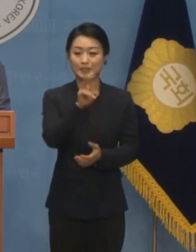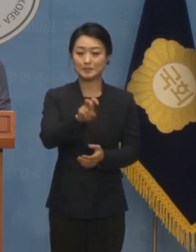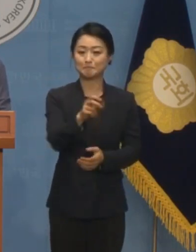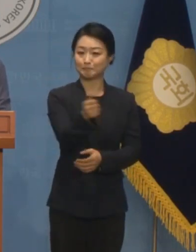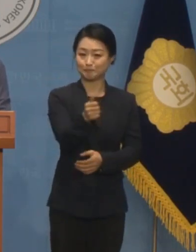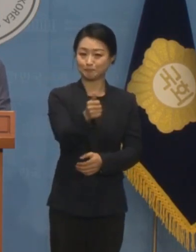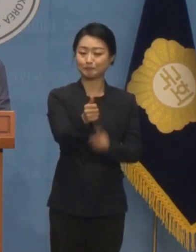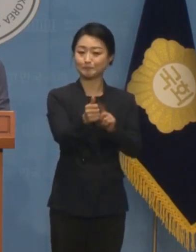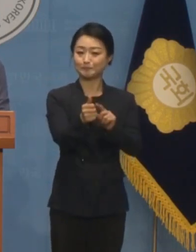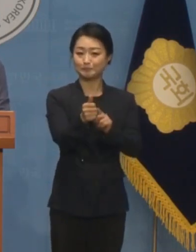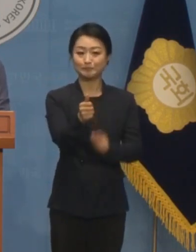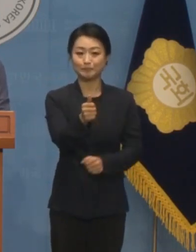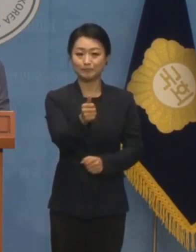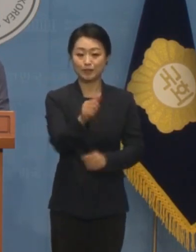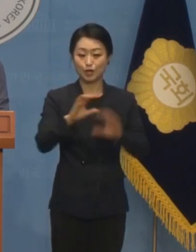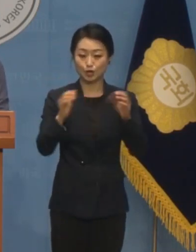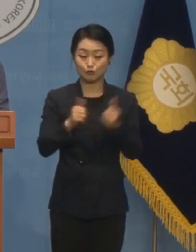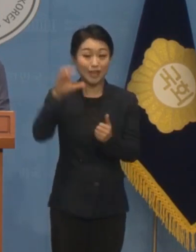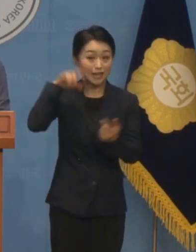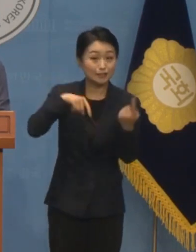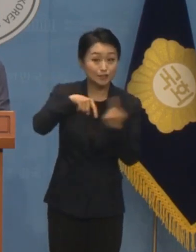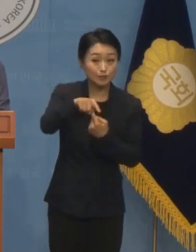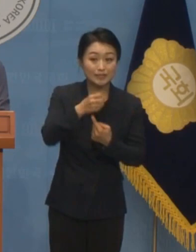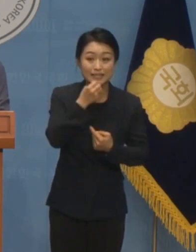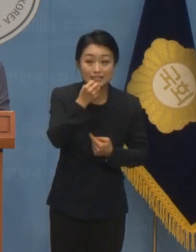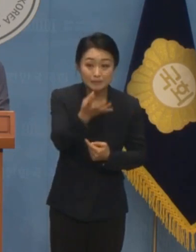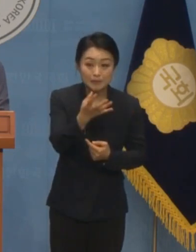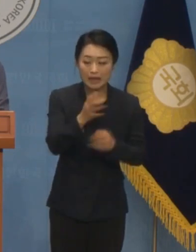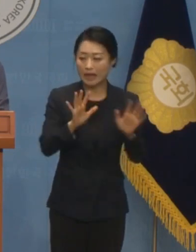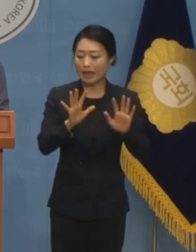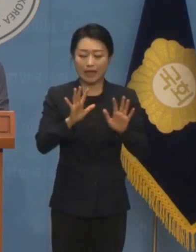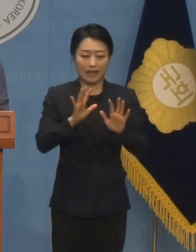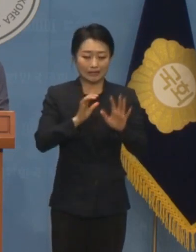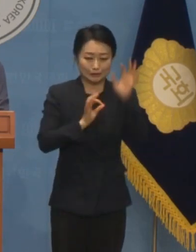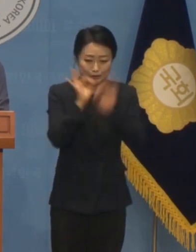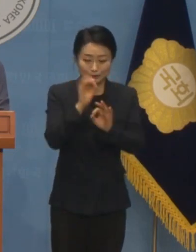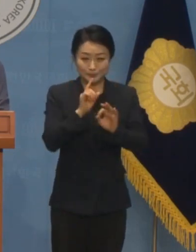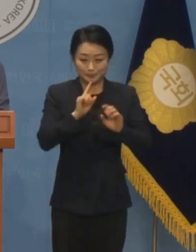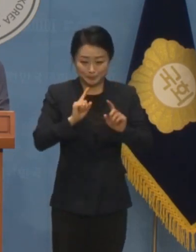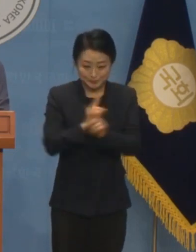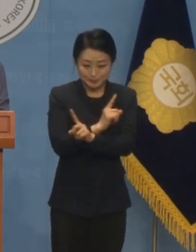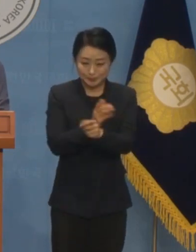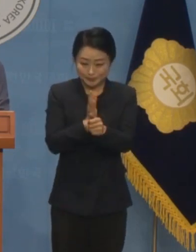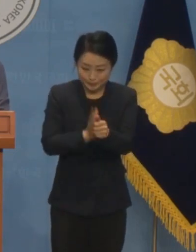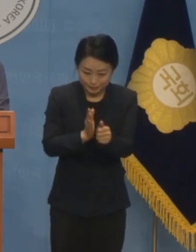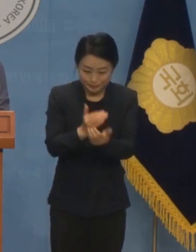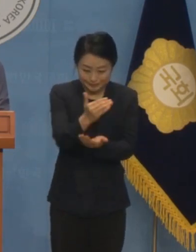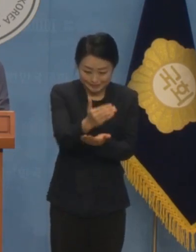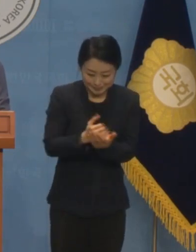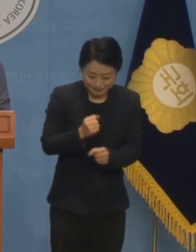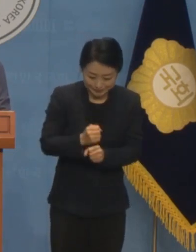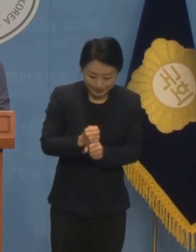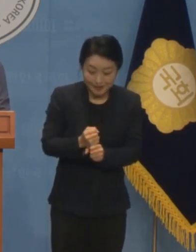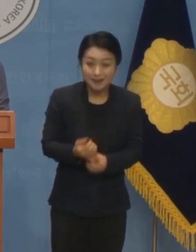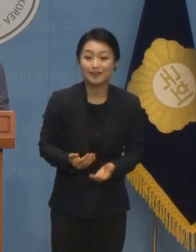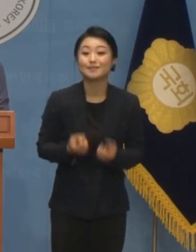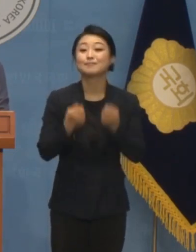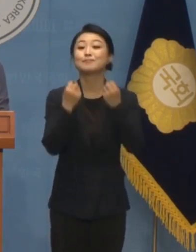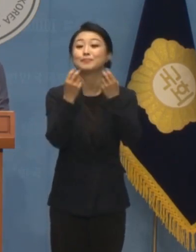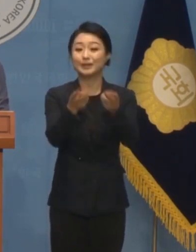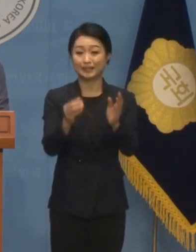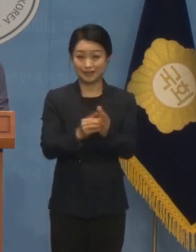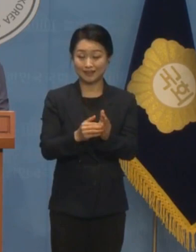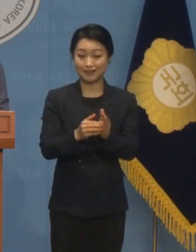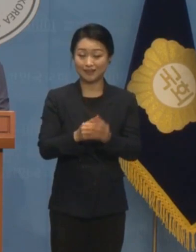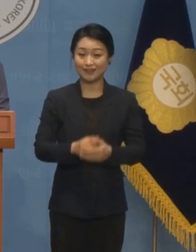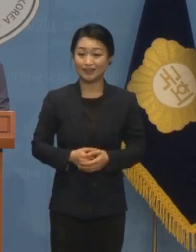해병대 1사단장이 국회 청문회 진술을 정정 번복하는 진술서를 다시 법사위에